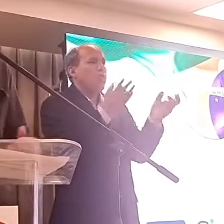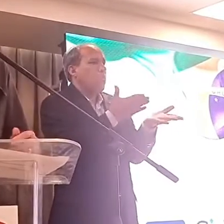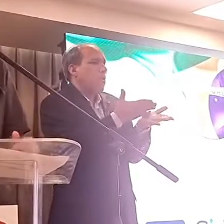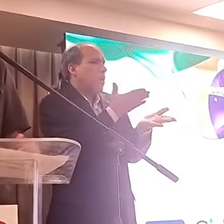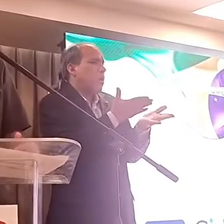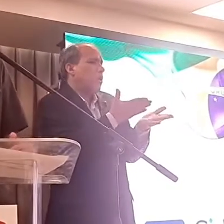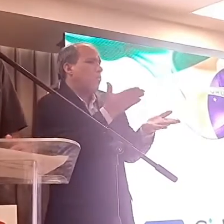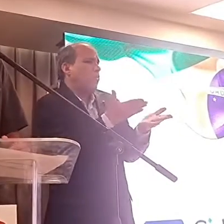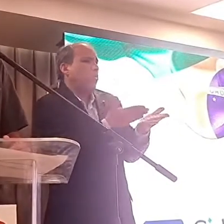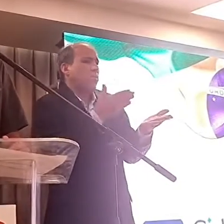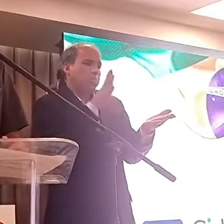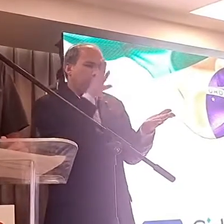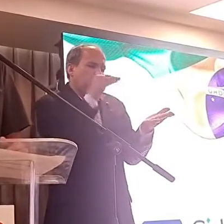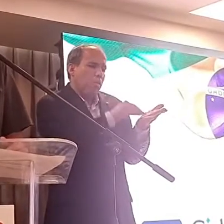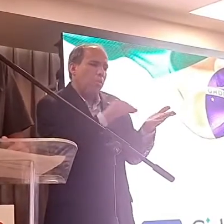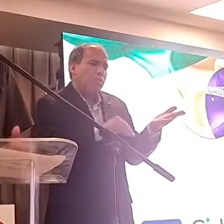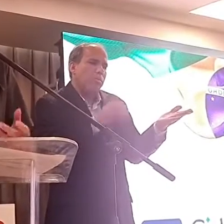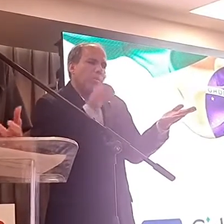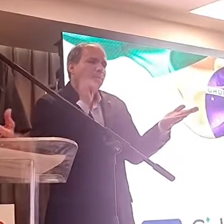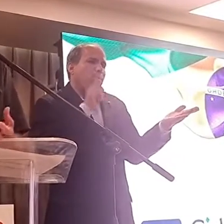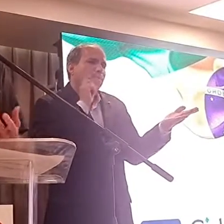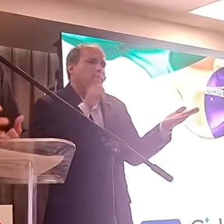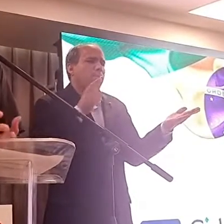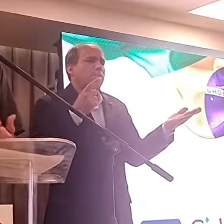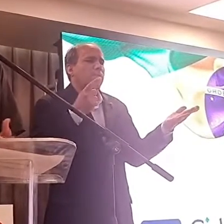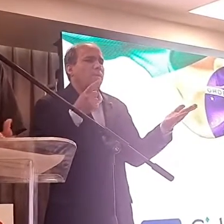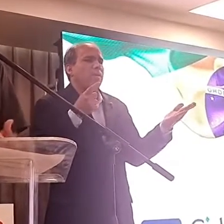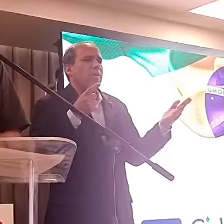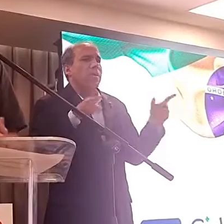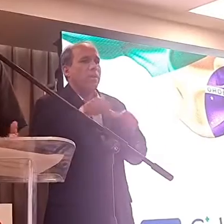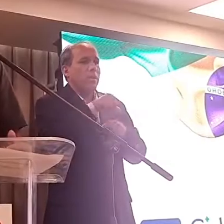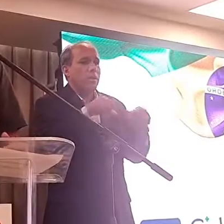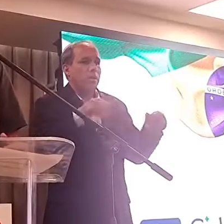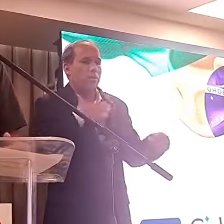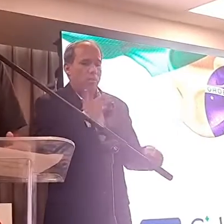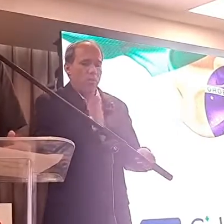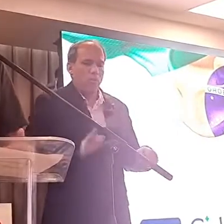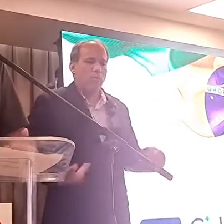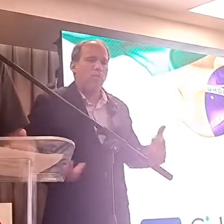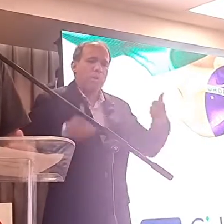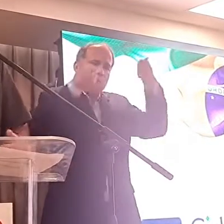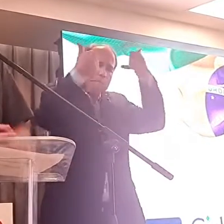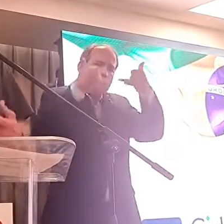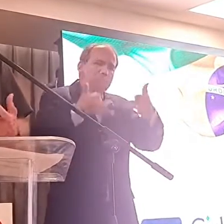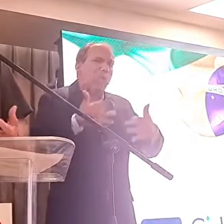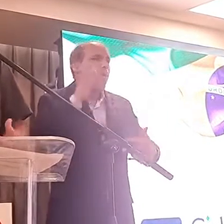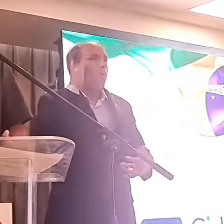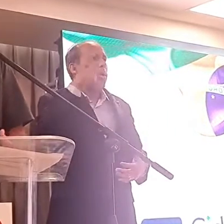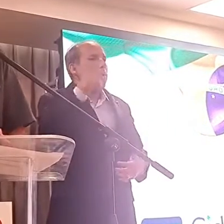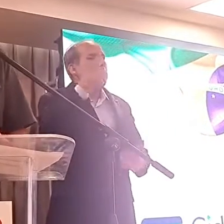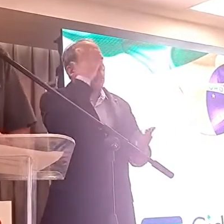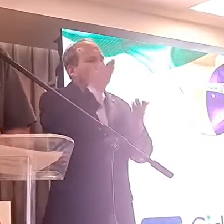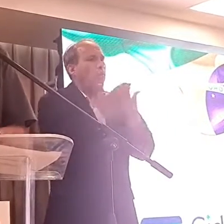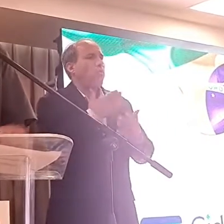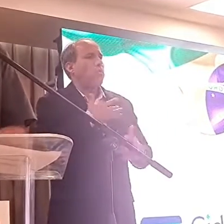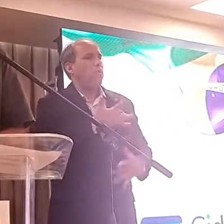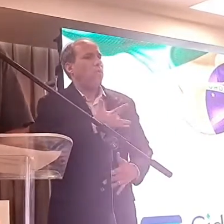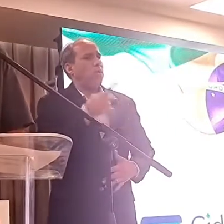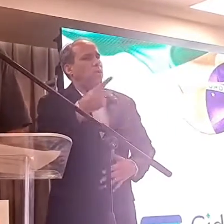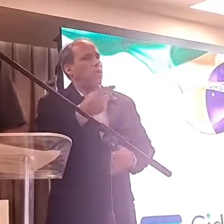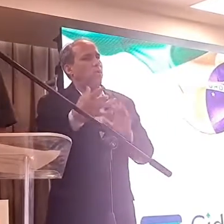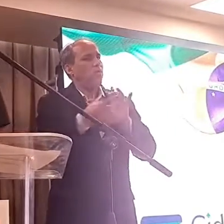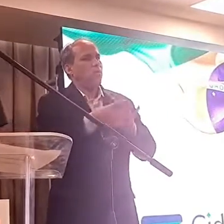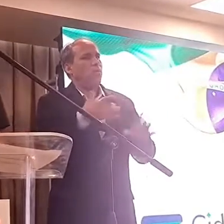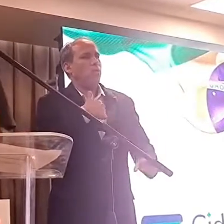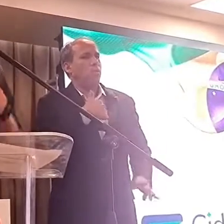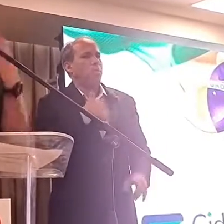e como era o nosso governo hoje em dia. Creio que tenha ganhado o coração dessa mulher. Porque o maior patrimônio que nós podemos